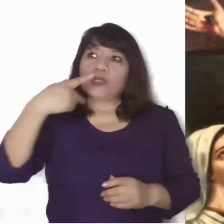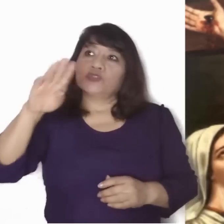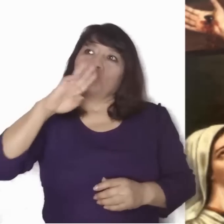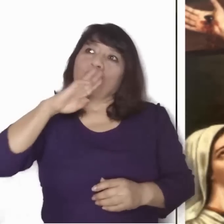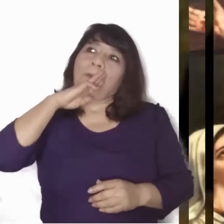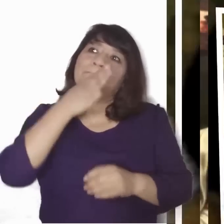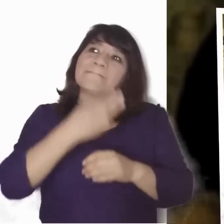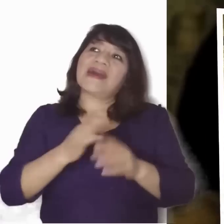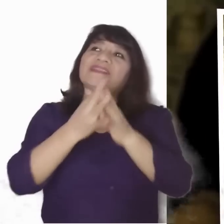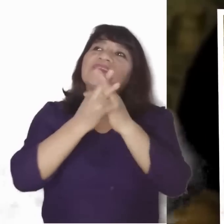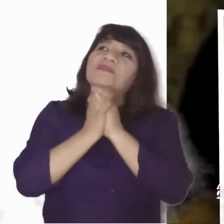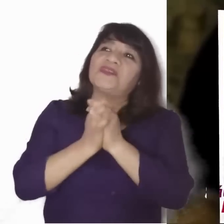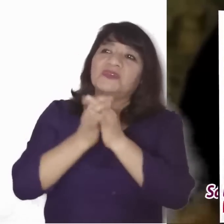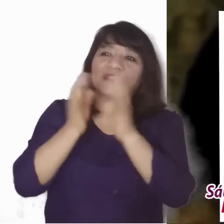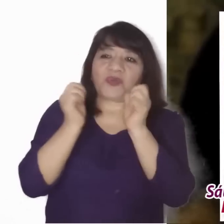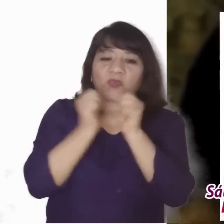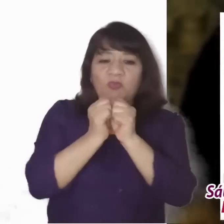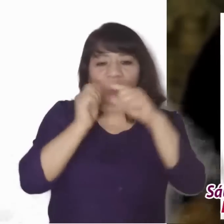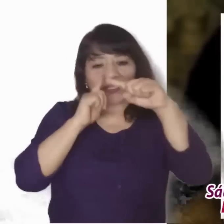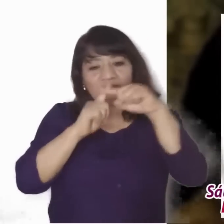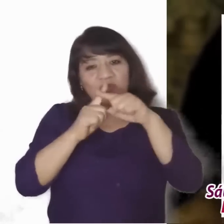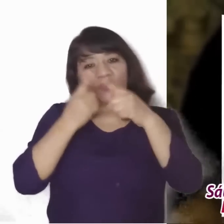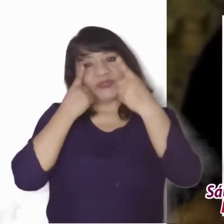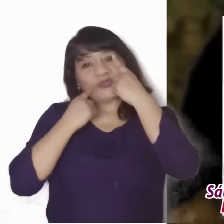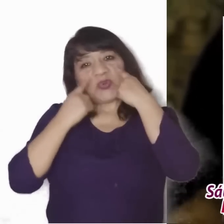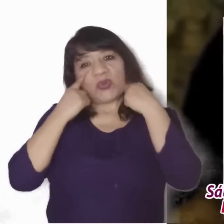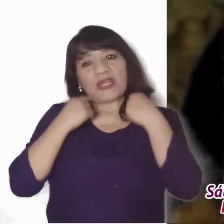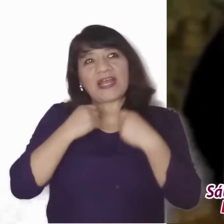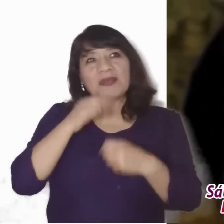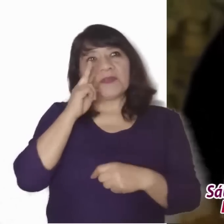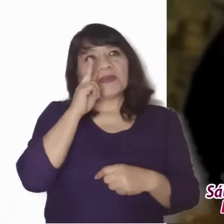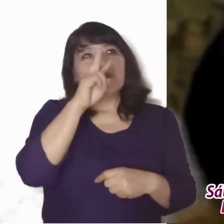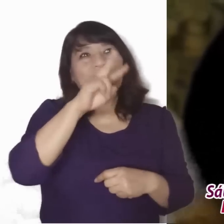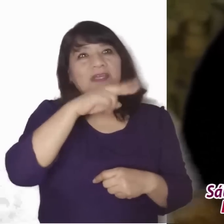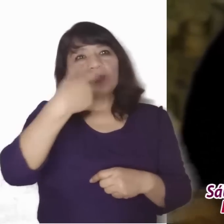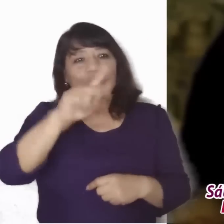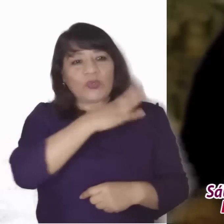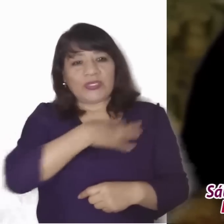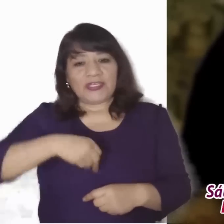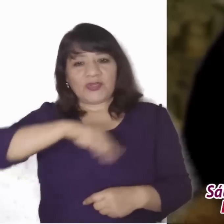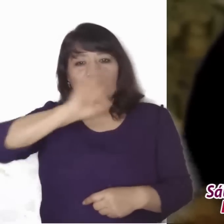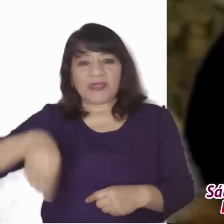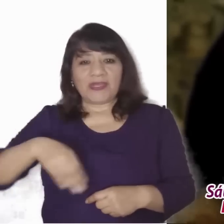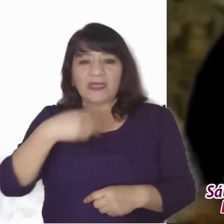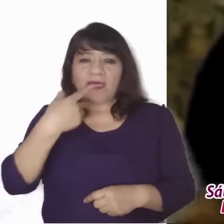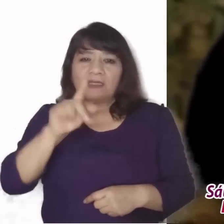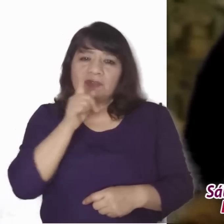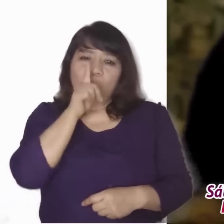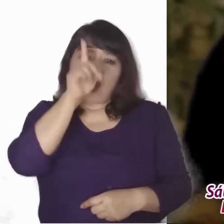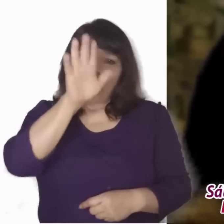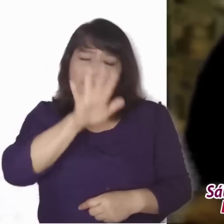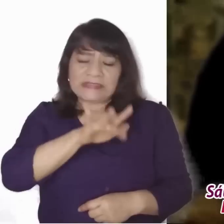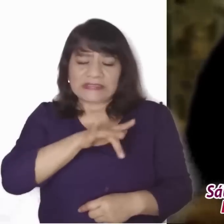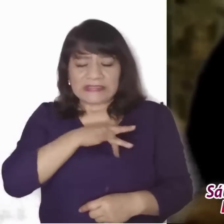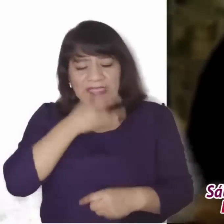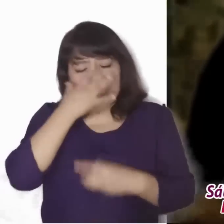madre piadosa estaba junto a la cruz y lloraba mientras el hijo pendía, cuya alma triste